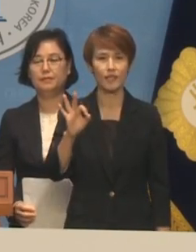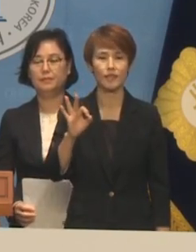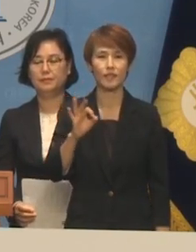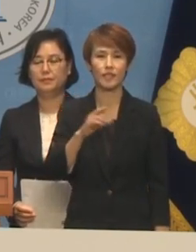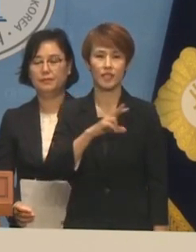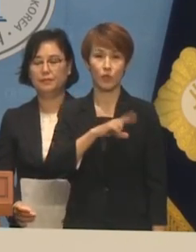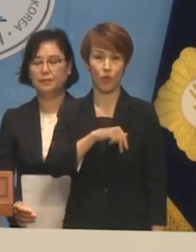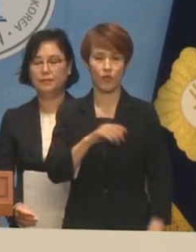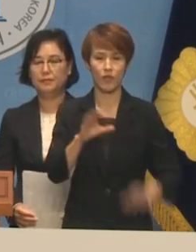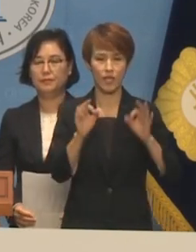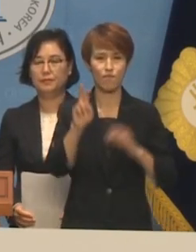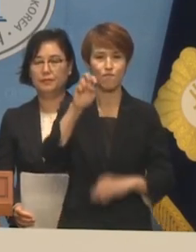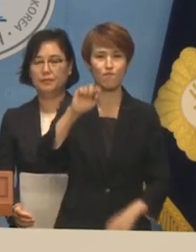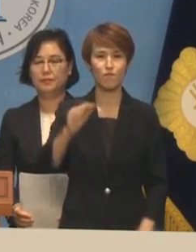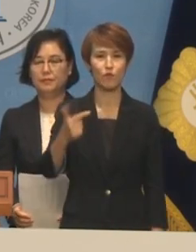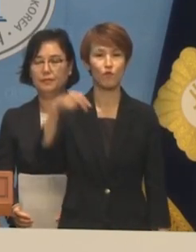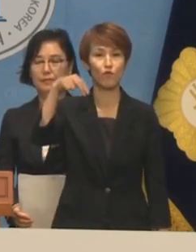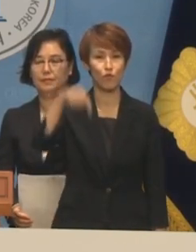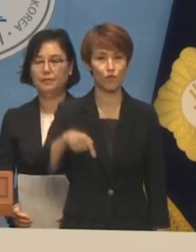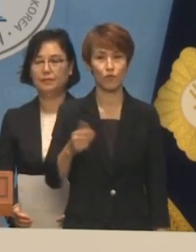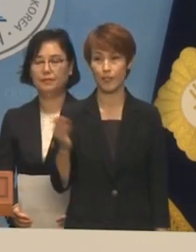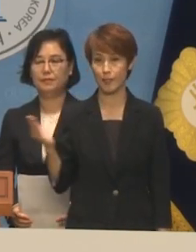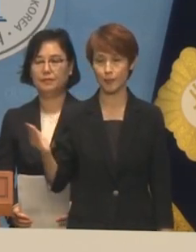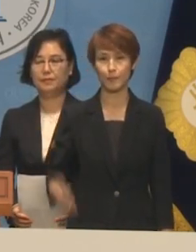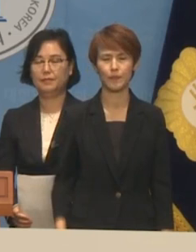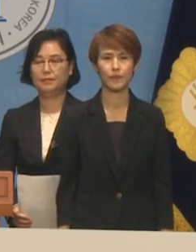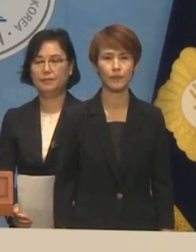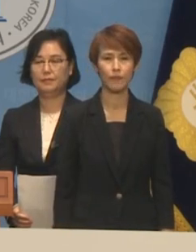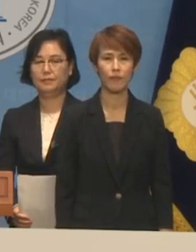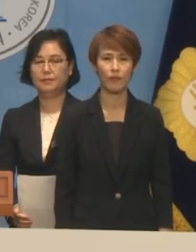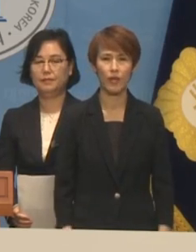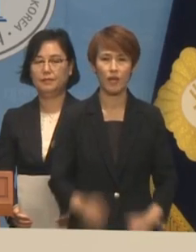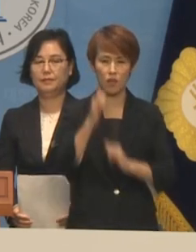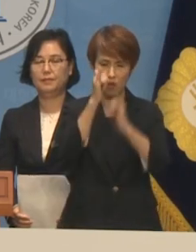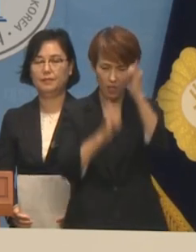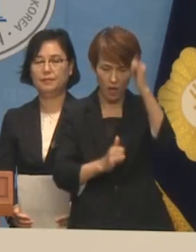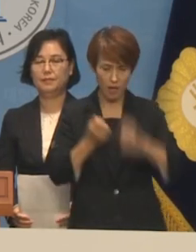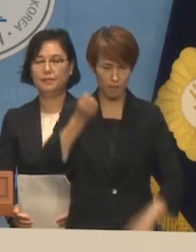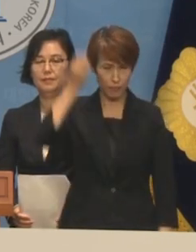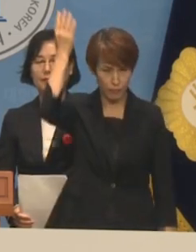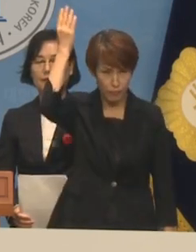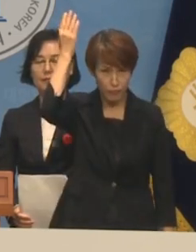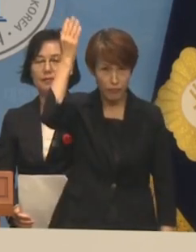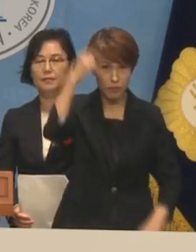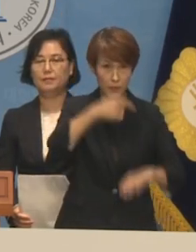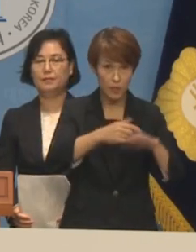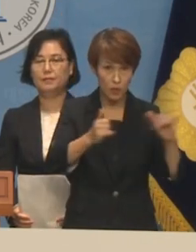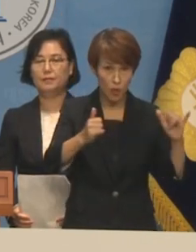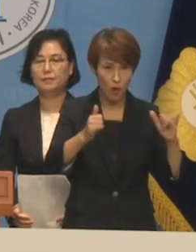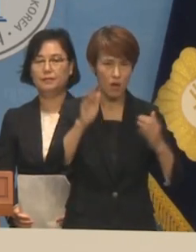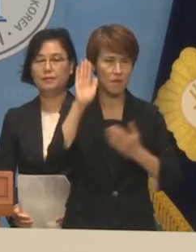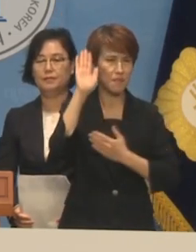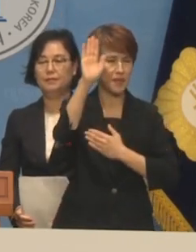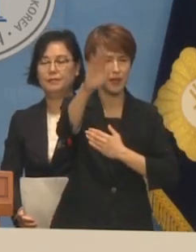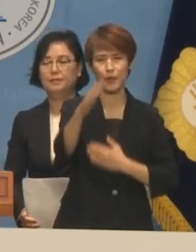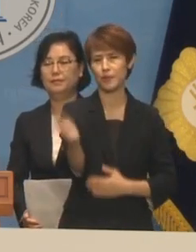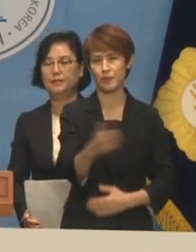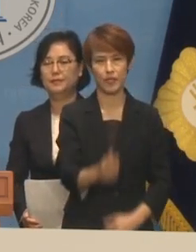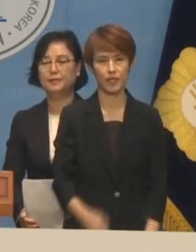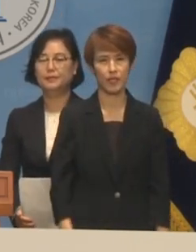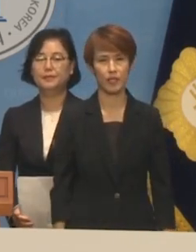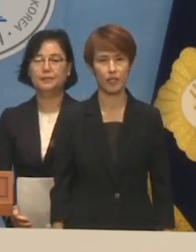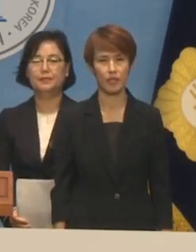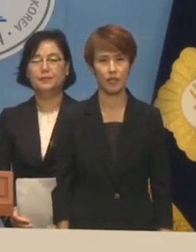김문수 국회의원입니다. 역사를 잊은 민족은 미래가 없습니다. 자국민인